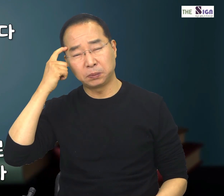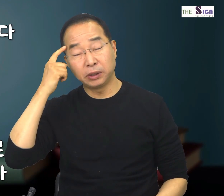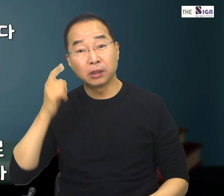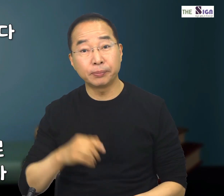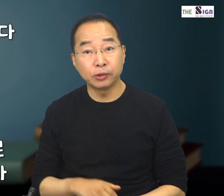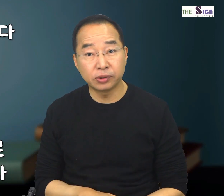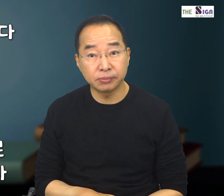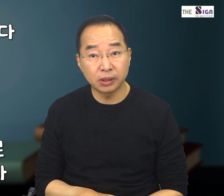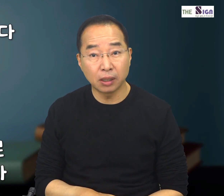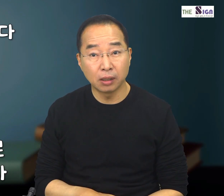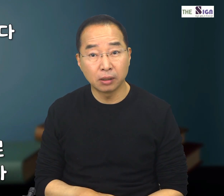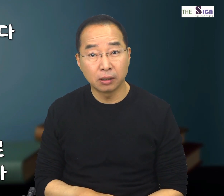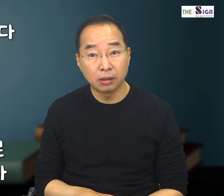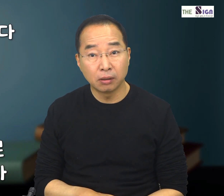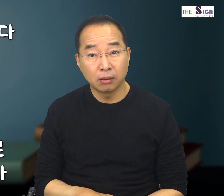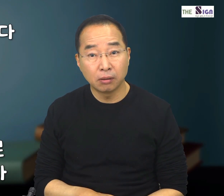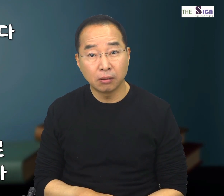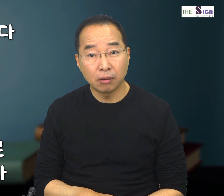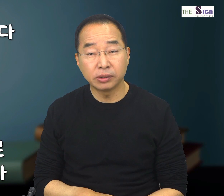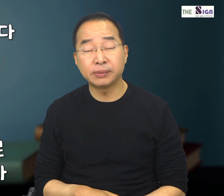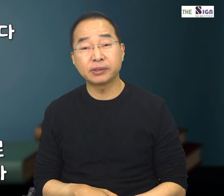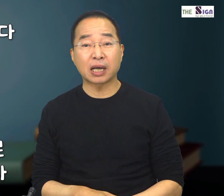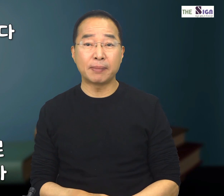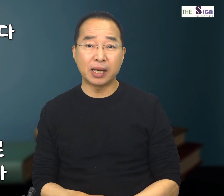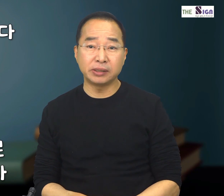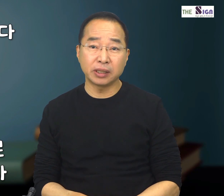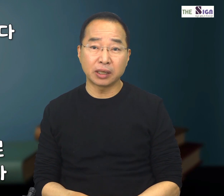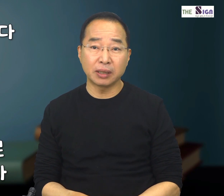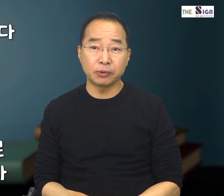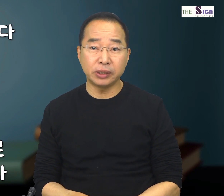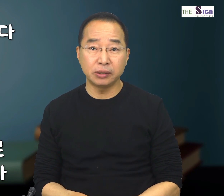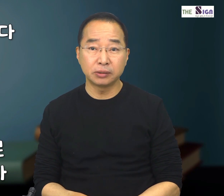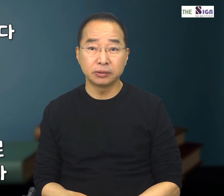이런 표현도 씁니다. 집에서 가만히 생각해 보니,